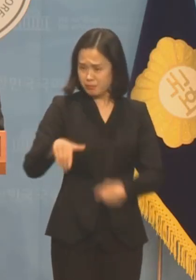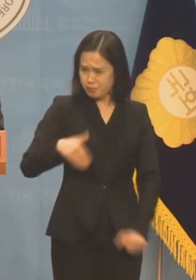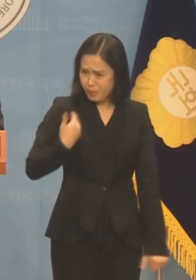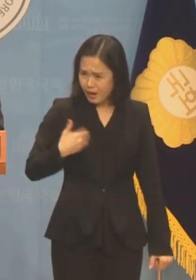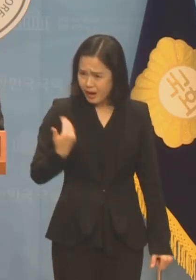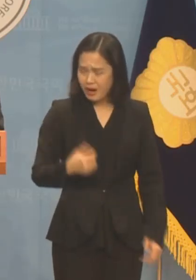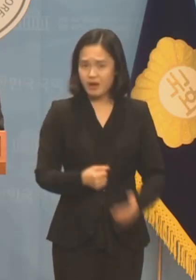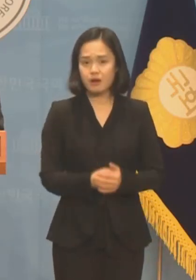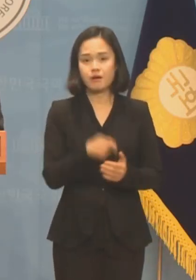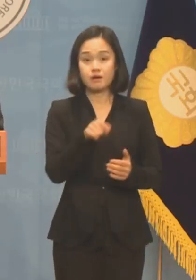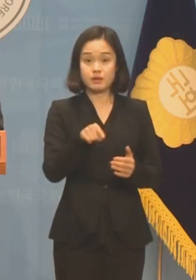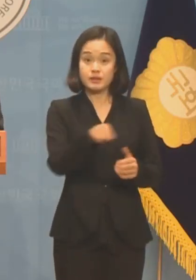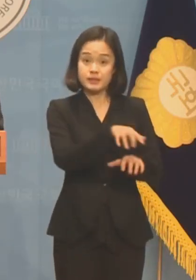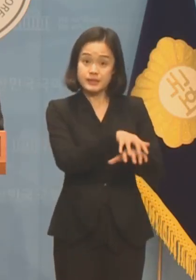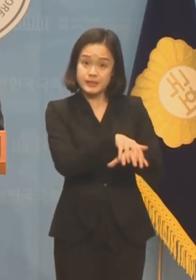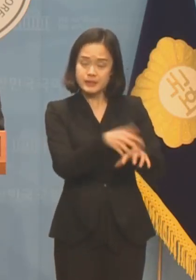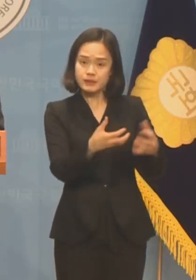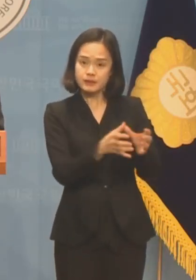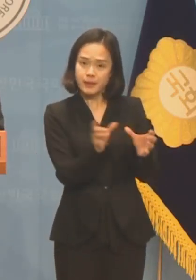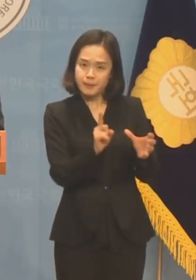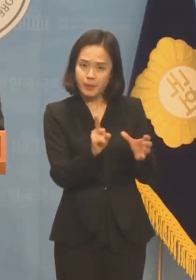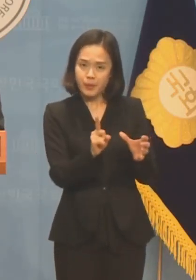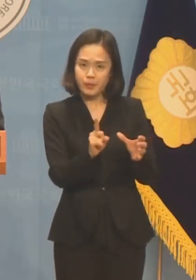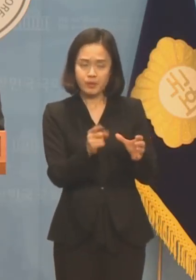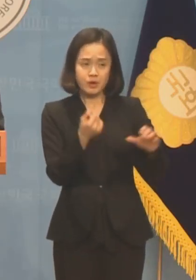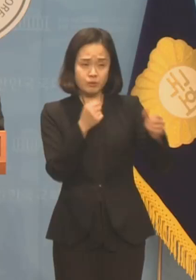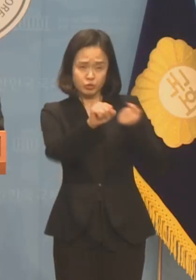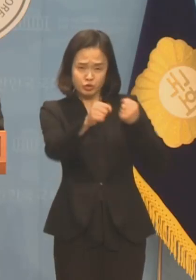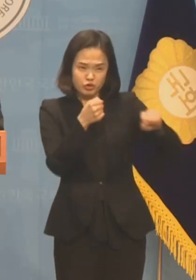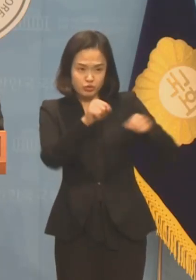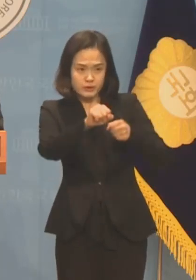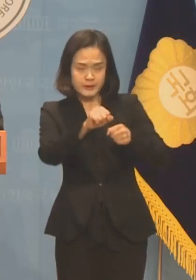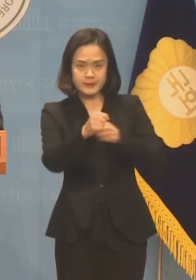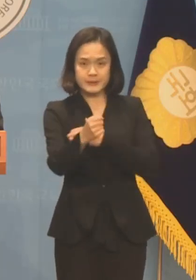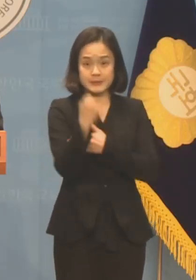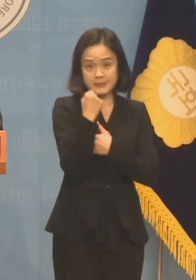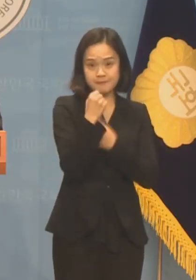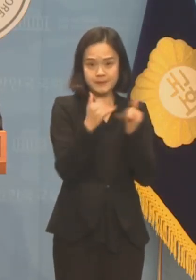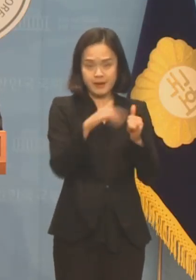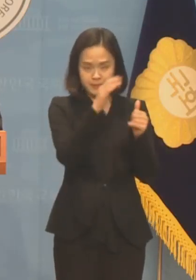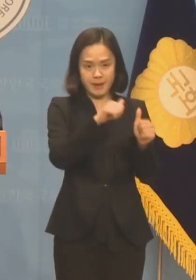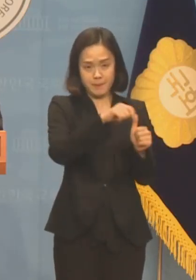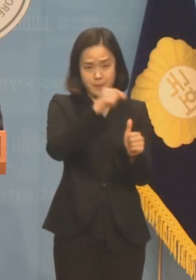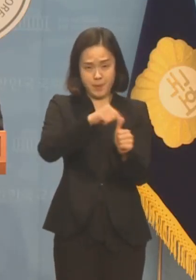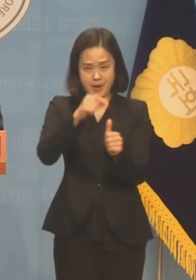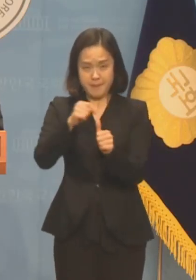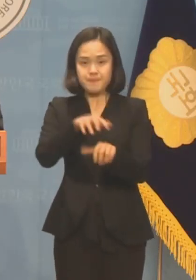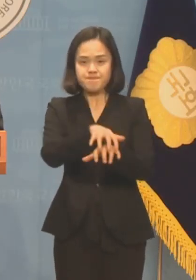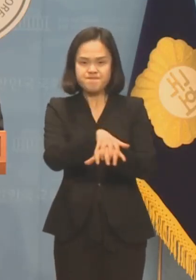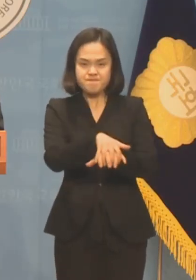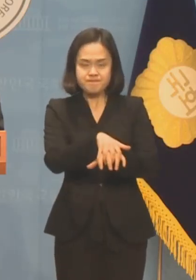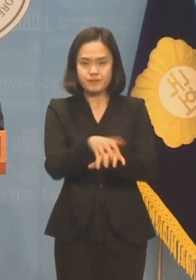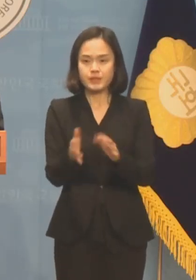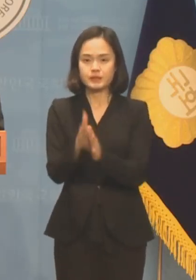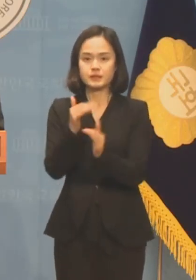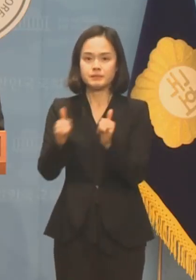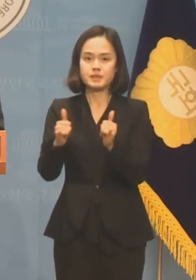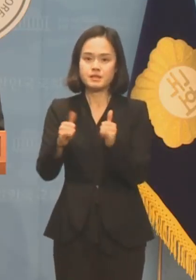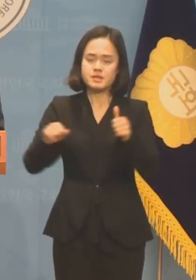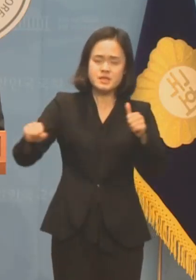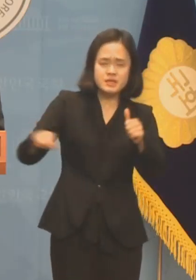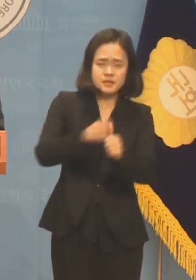특별 채용해서 민주주의를 촉구하던 우리 시민들에게 곤봉과 쇠파이프 폭행을 일삼던